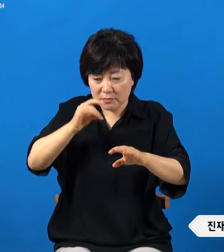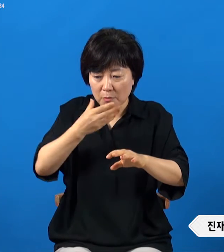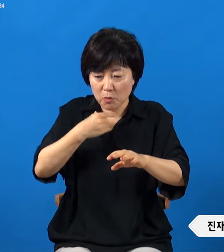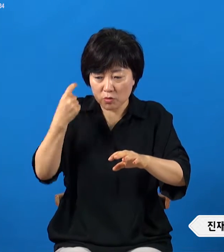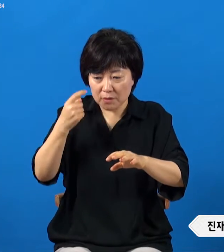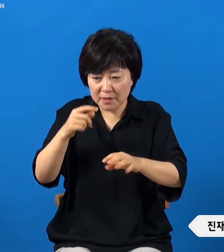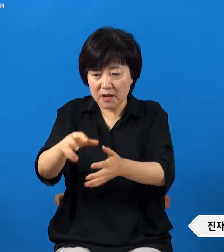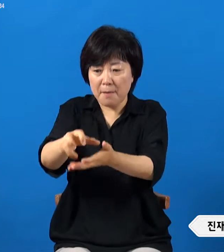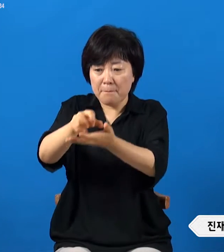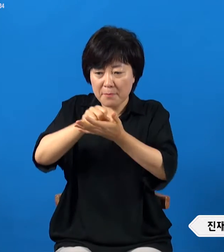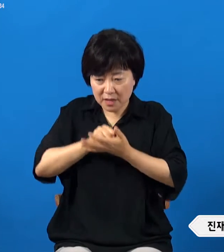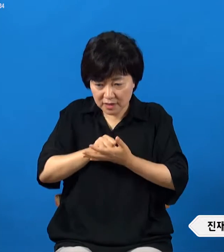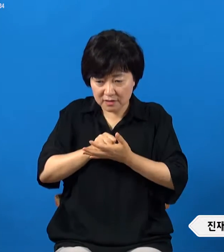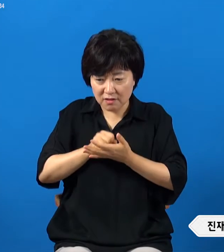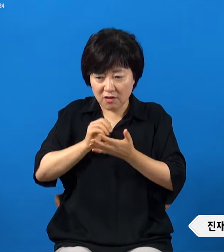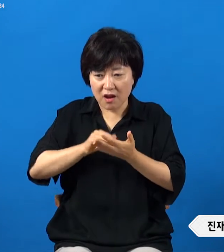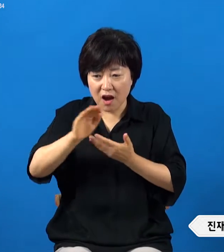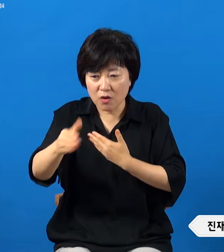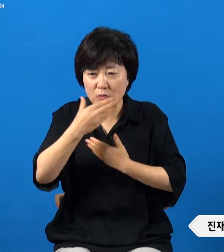받아들이십시오.